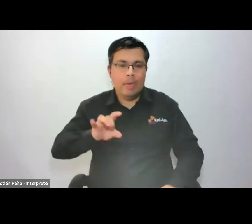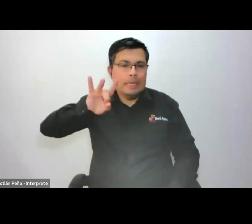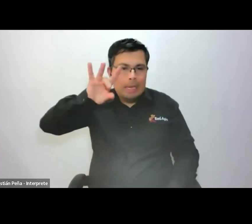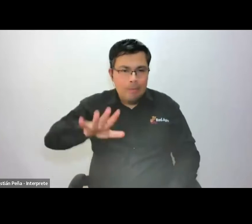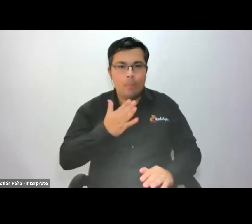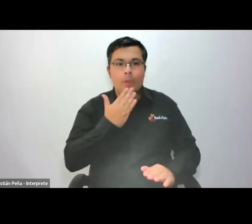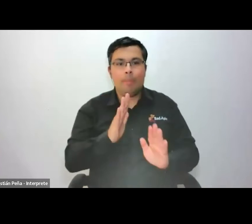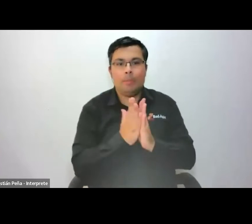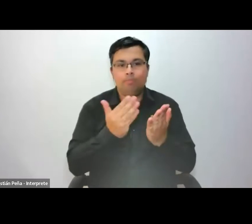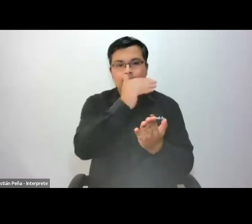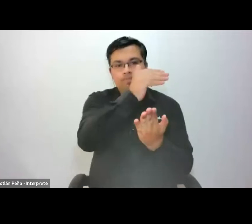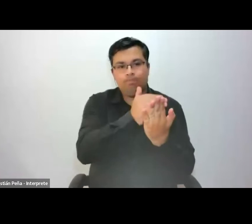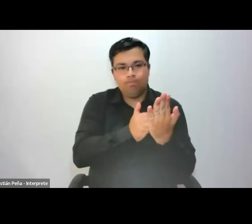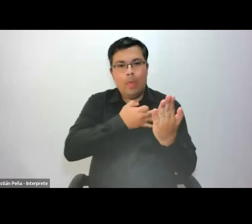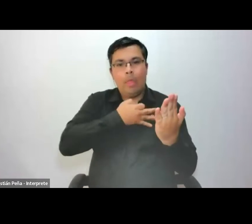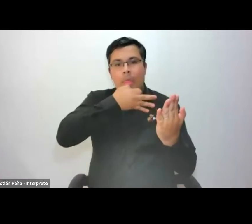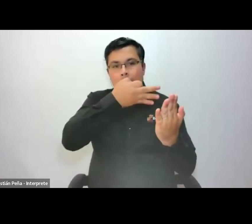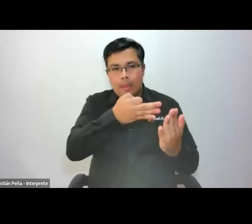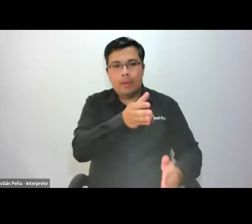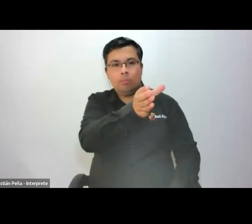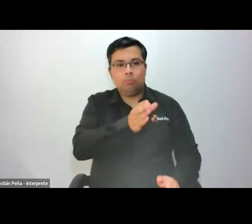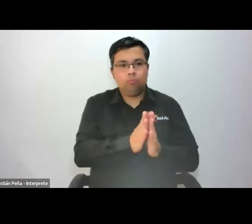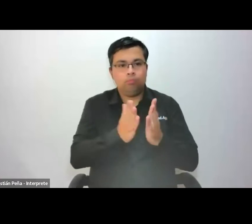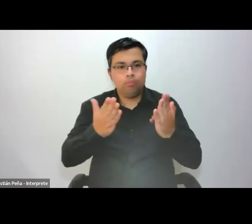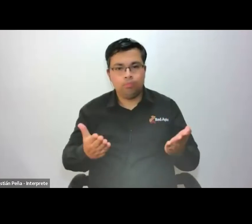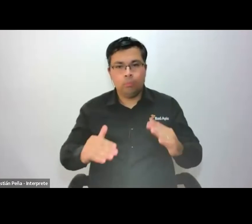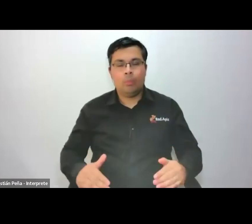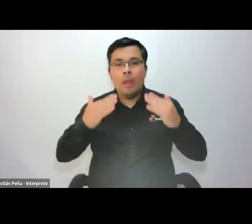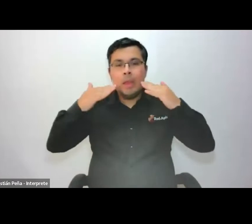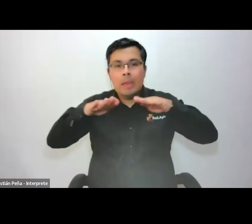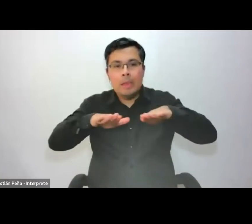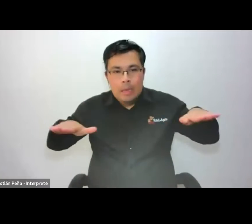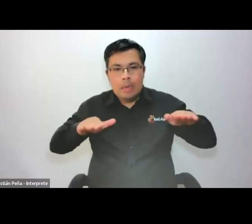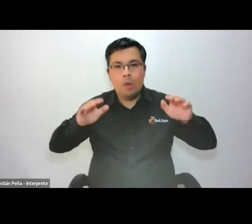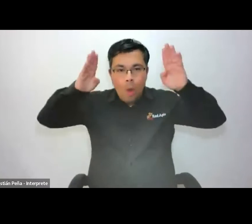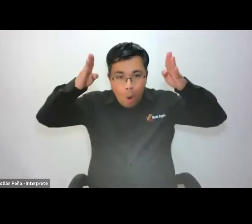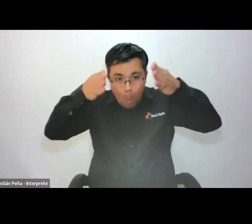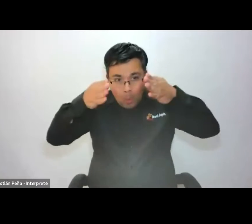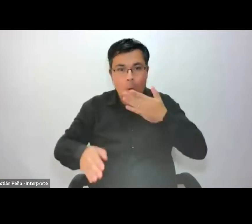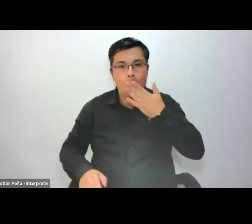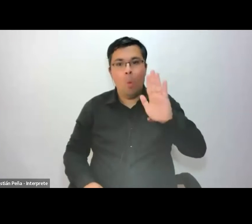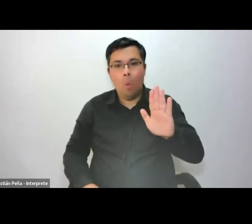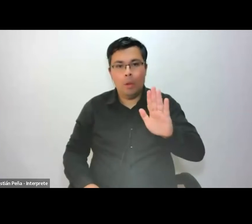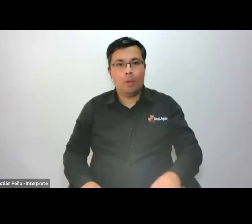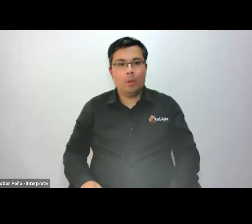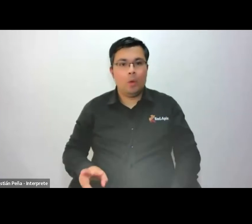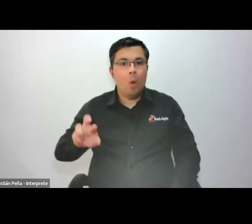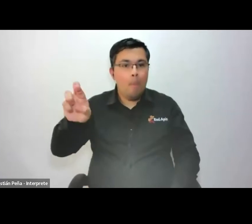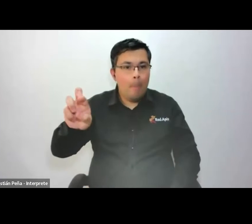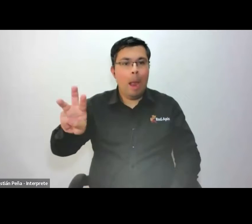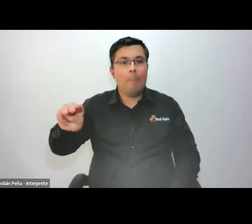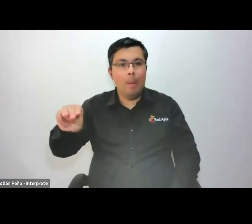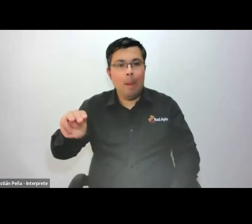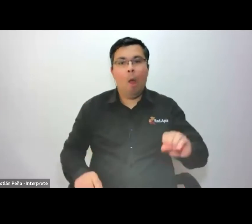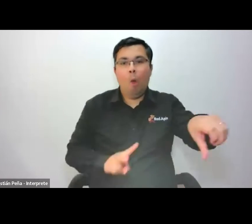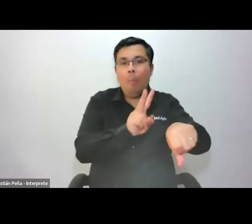estableciendo, de que en el caso de niños y niñas autistas, cuando tienen mejor relación con sus pares y con sus adultos significativos, también es cuando